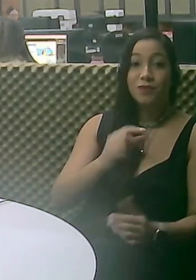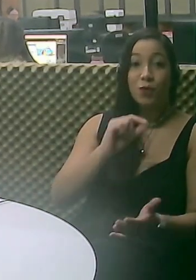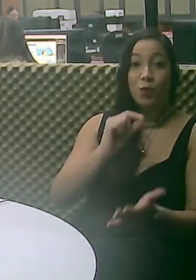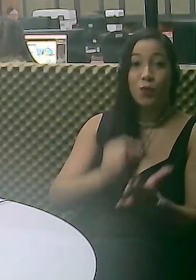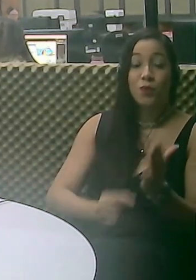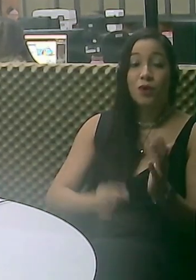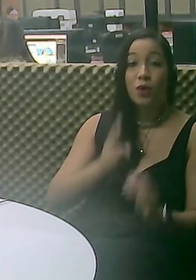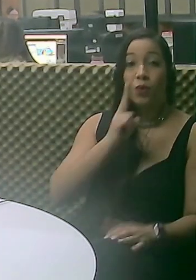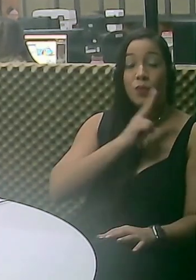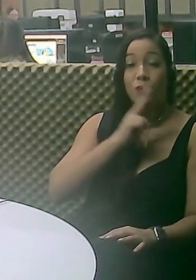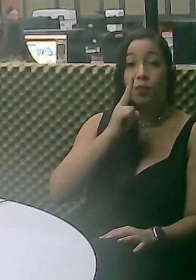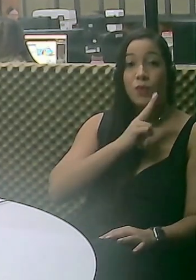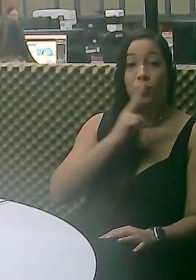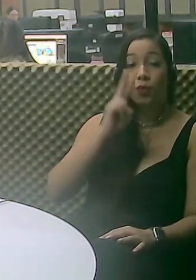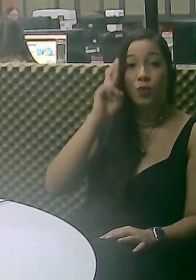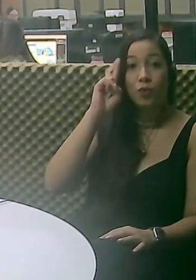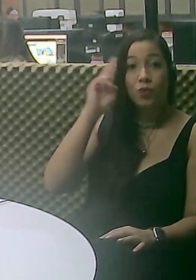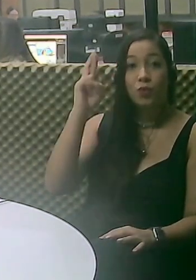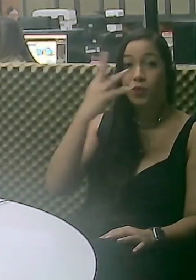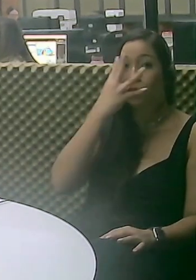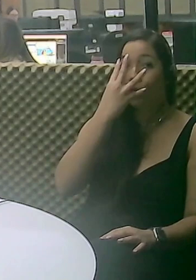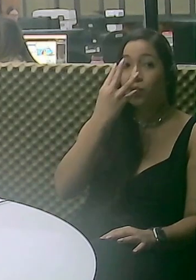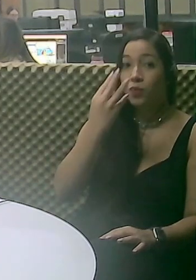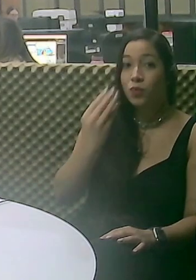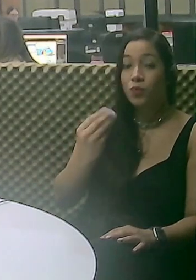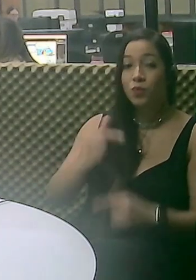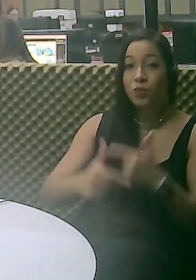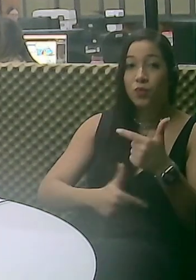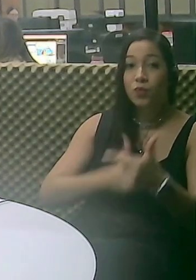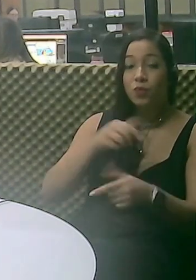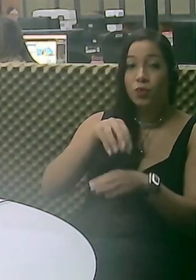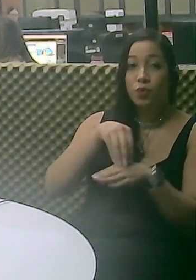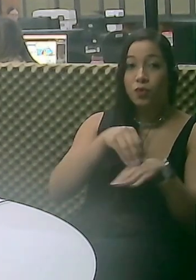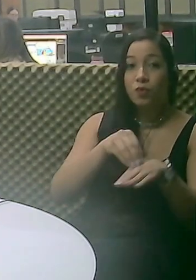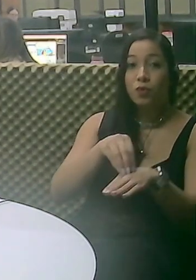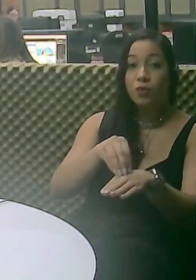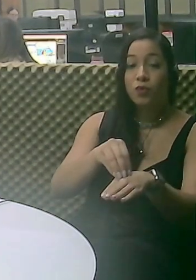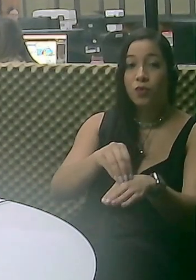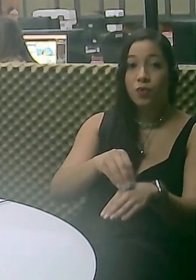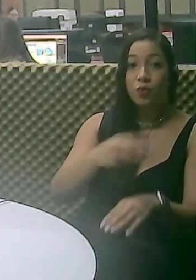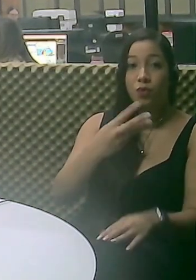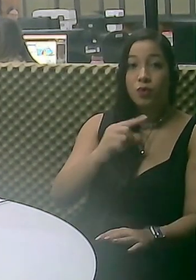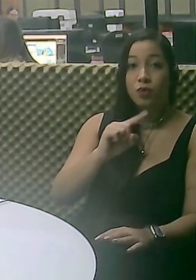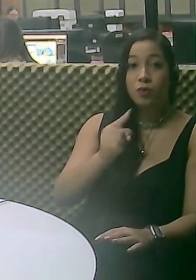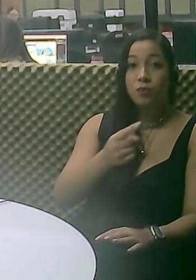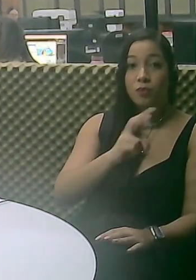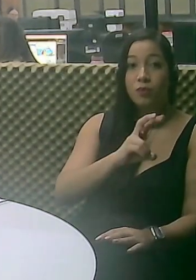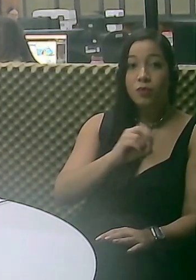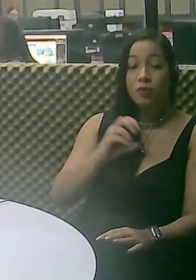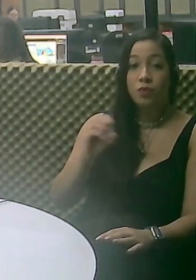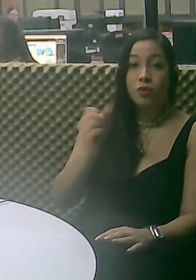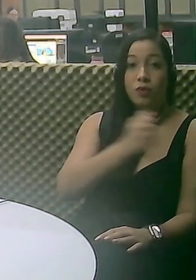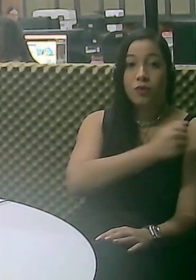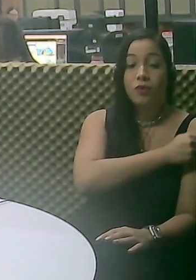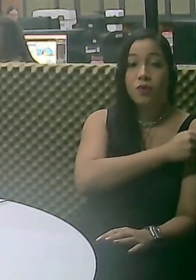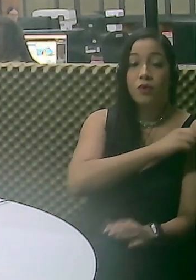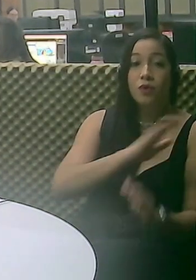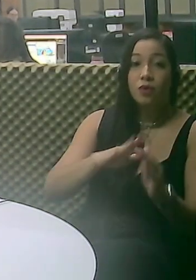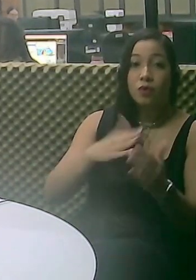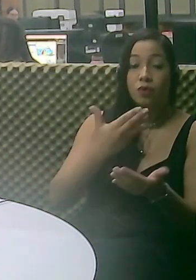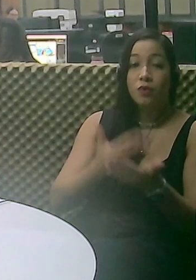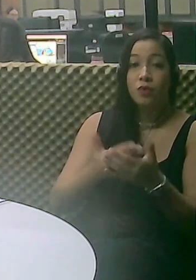contratos emergenciais com proprietários de vans, o serviço de transporte aos 3.500 alunos da rede